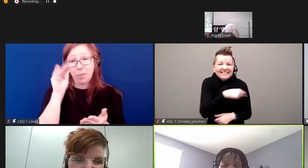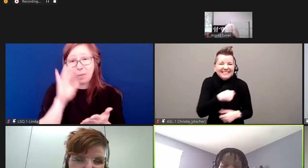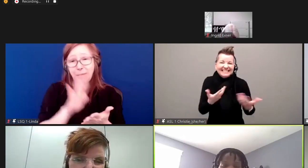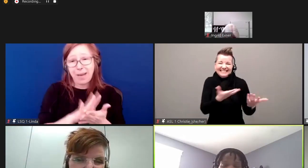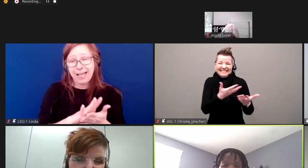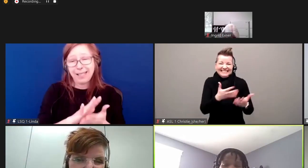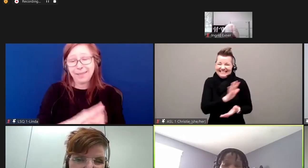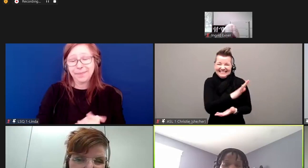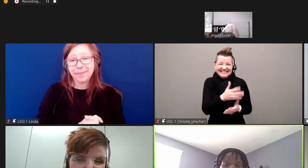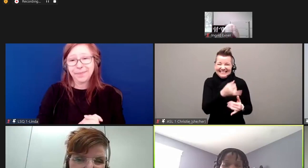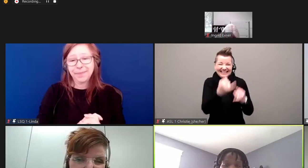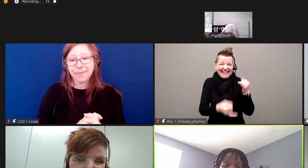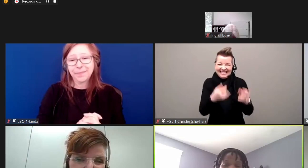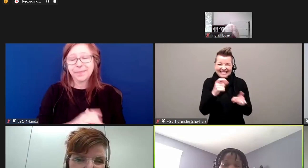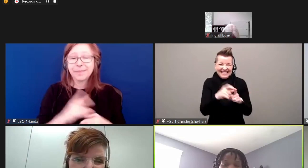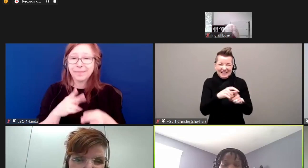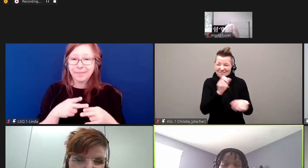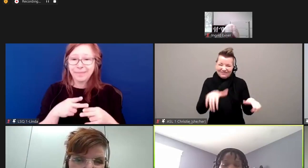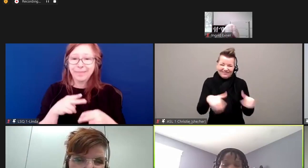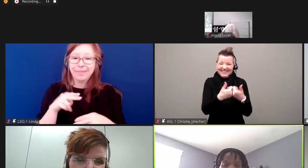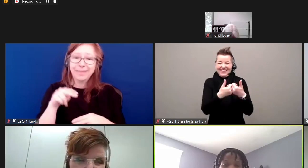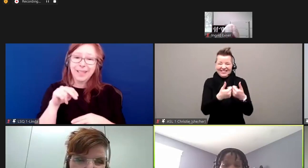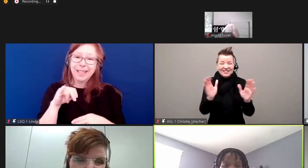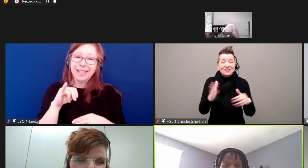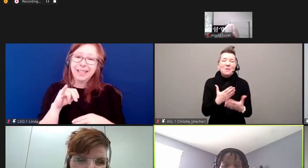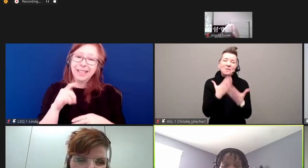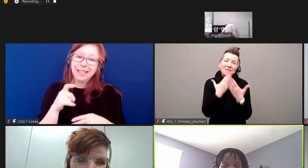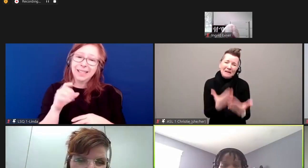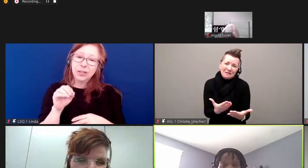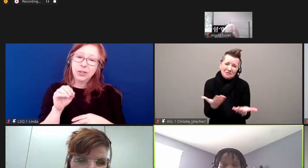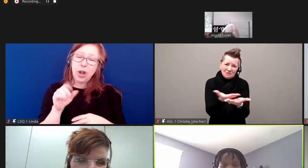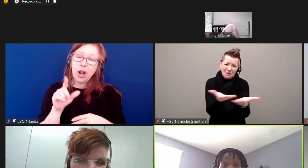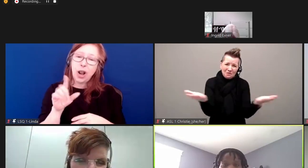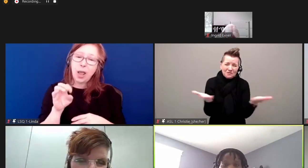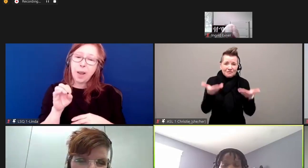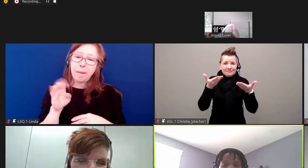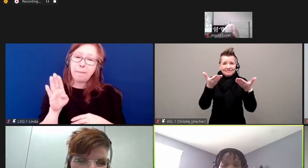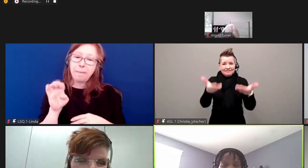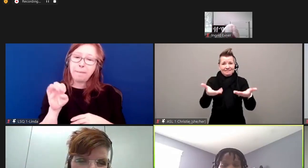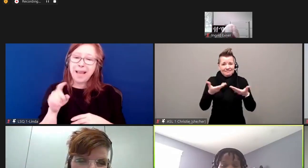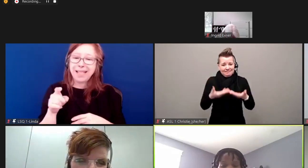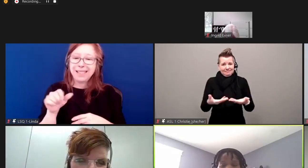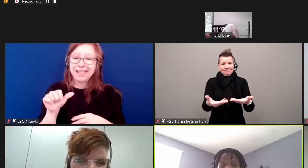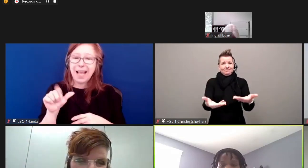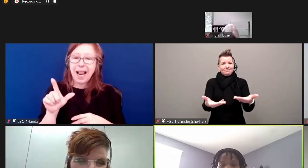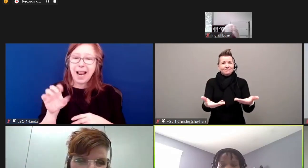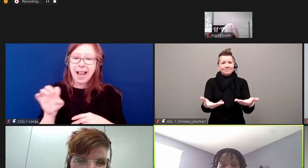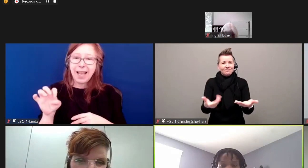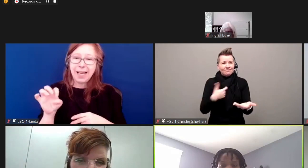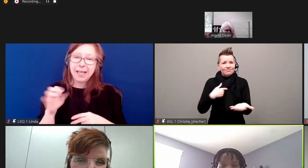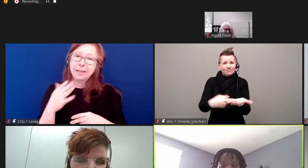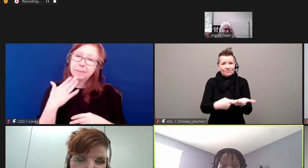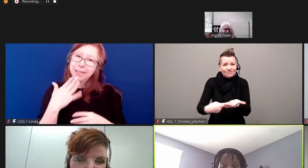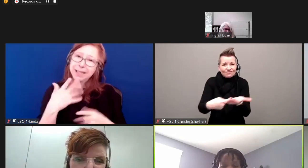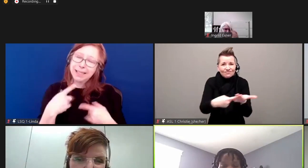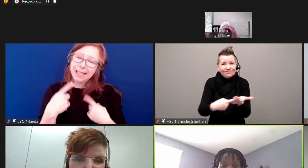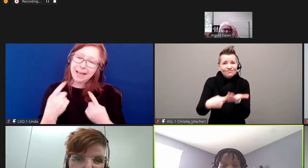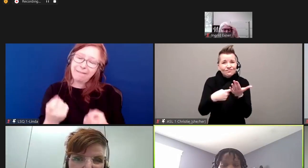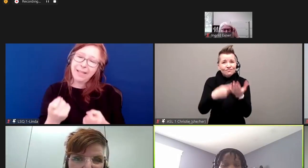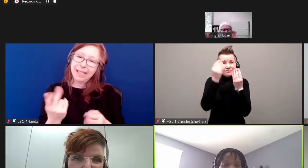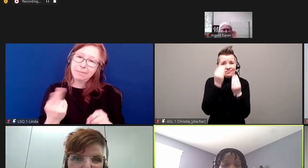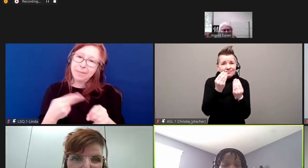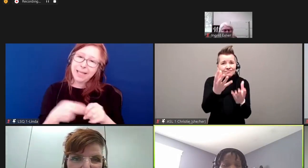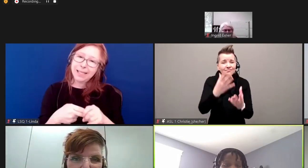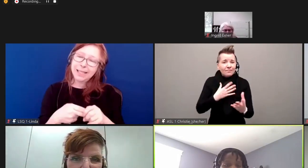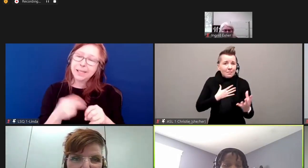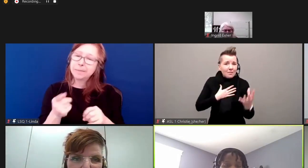Nicole Bexade. Thank you. Je m'appelle Nicole Bexade. Merci beaucoup de m'avoir invité à parler à ce groupe